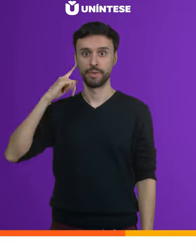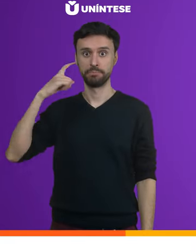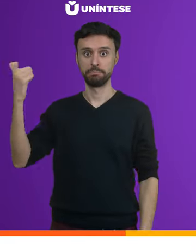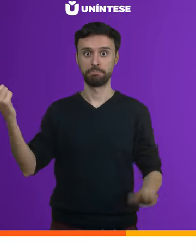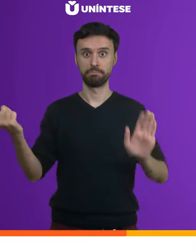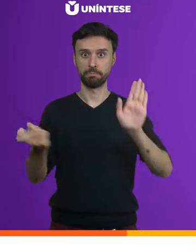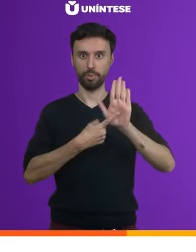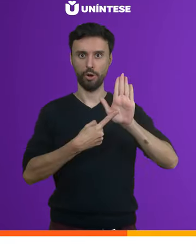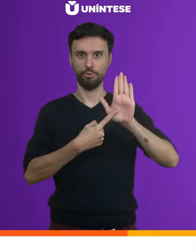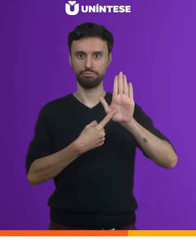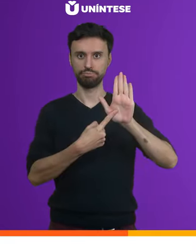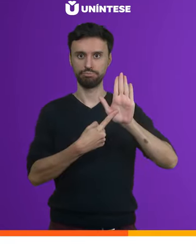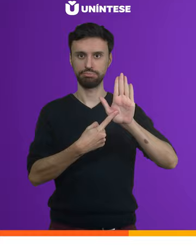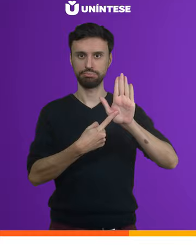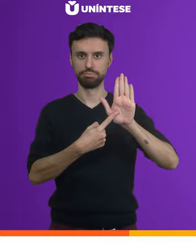A onomatopeia